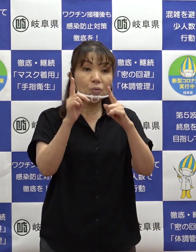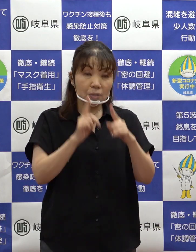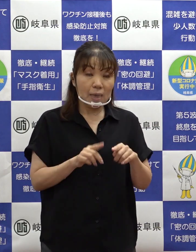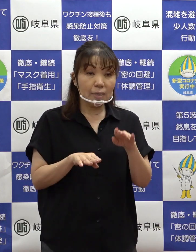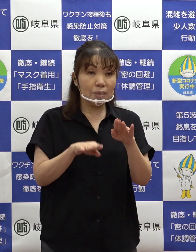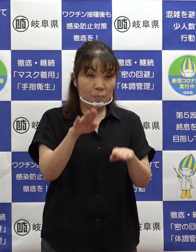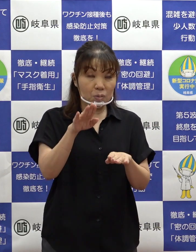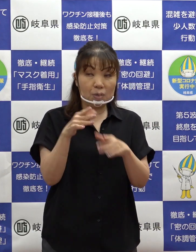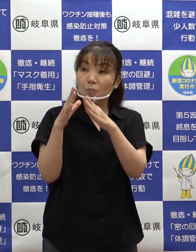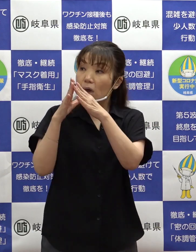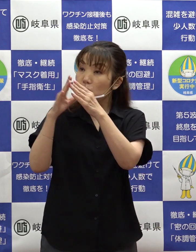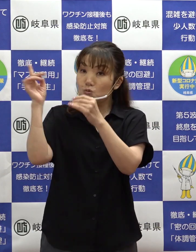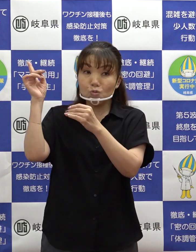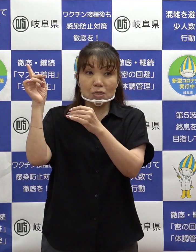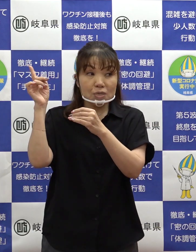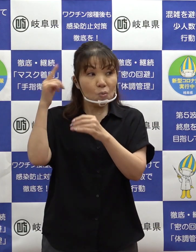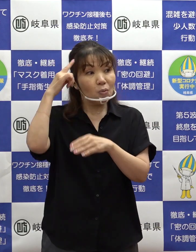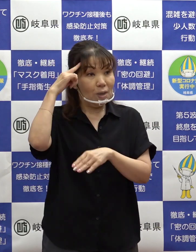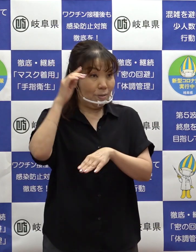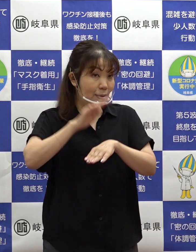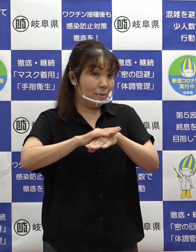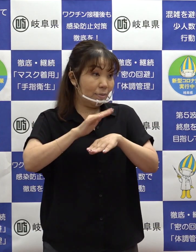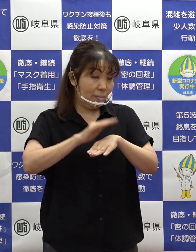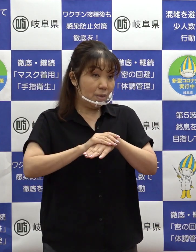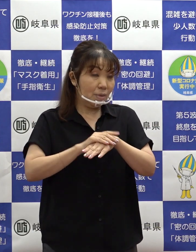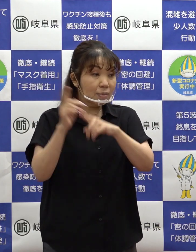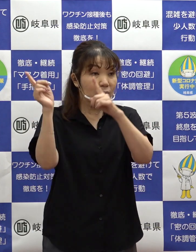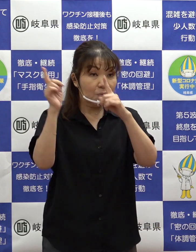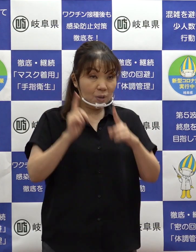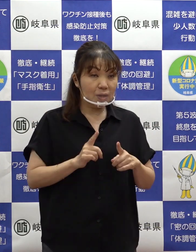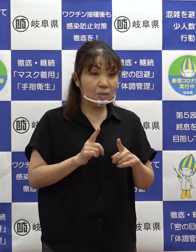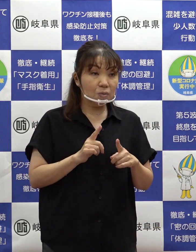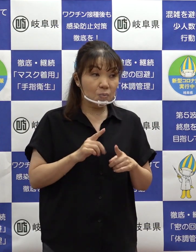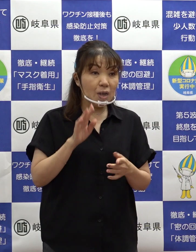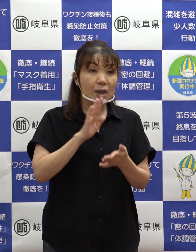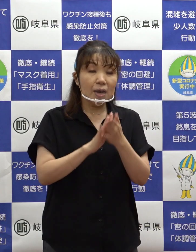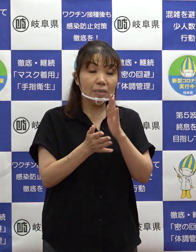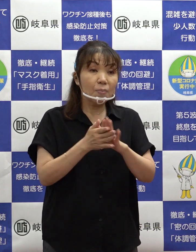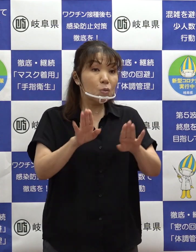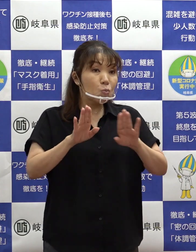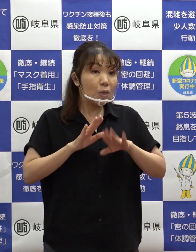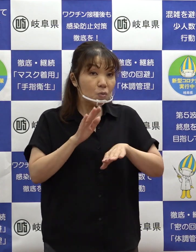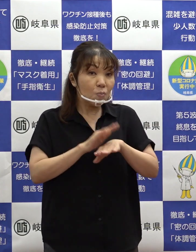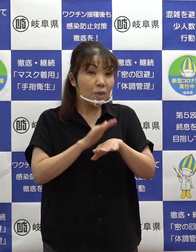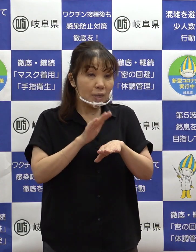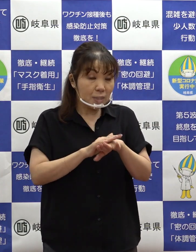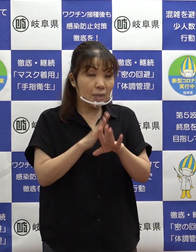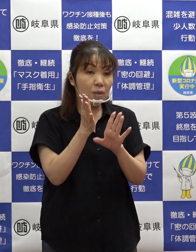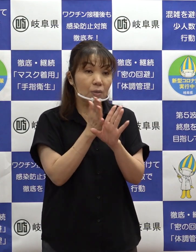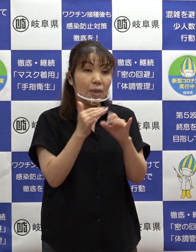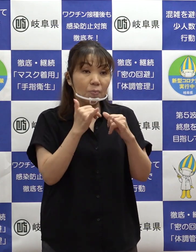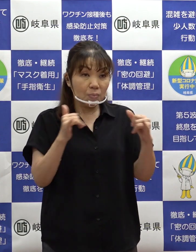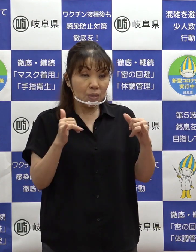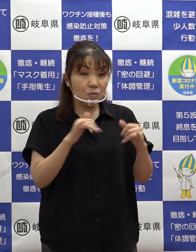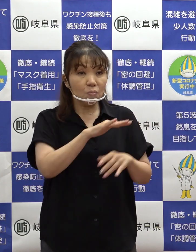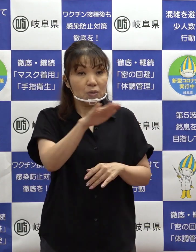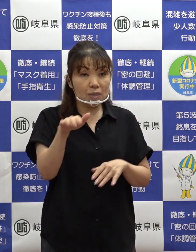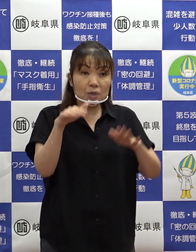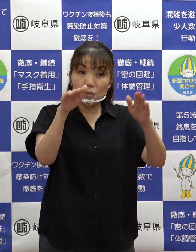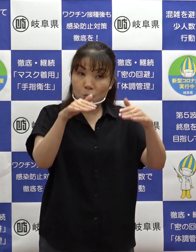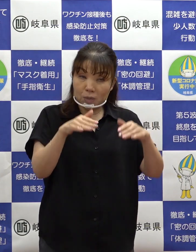の方針に沿って の、はい、お考えだと思いますが、はい、改めて受け止めると、まあ、県民の方にお願いします。はい